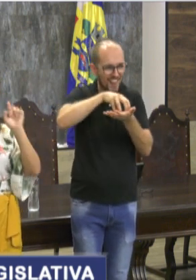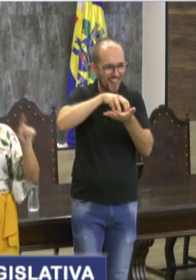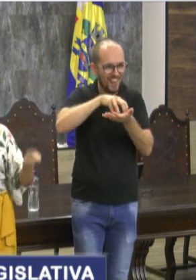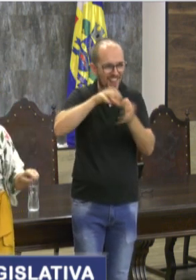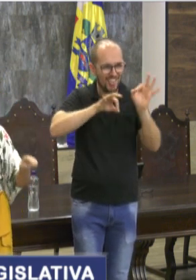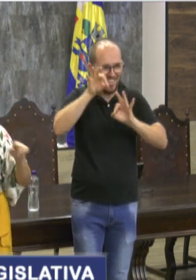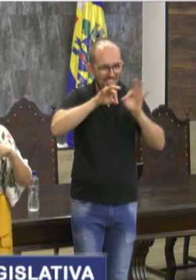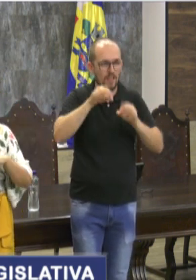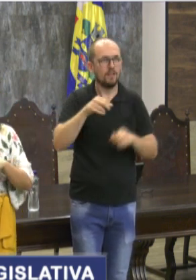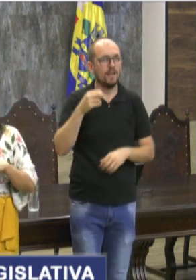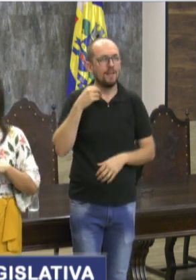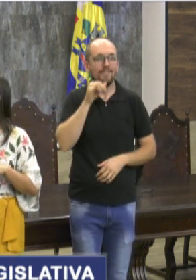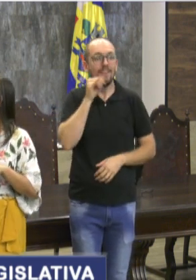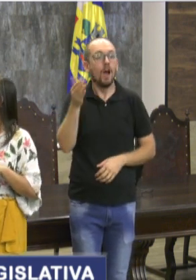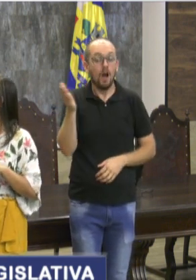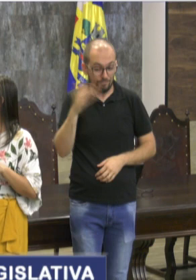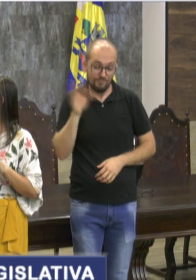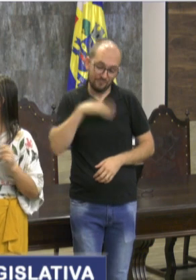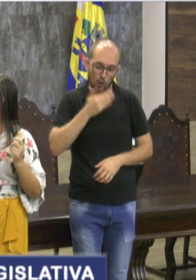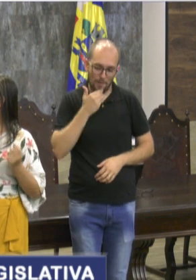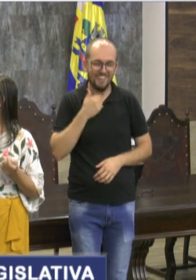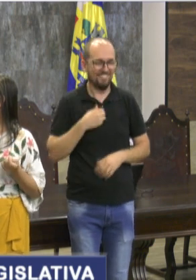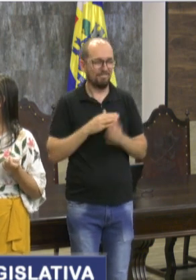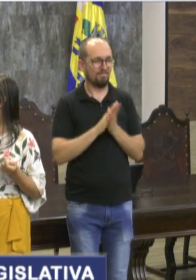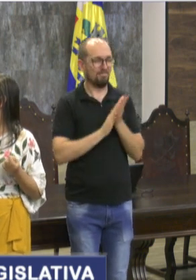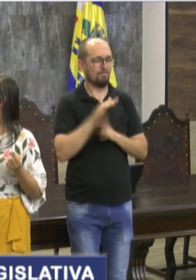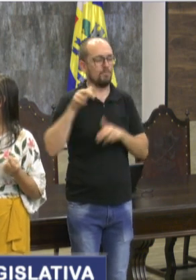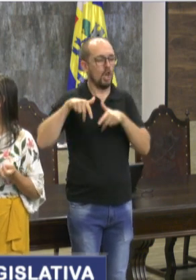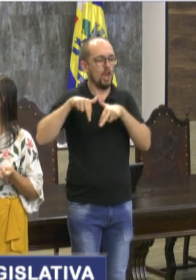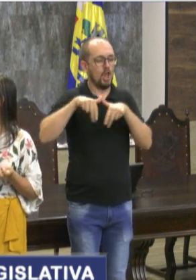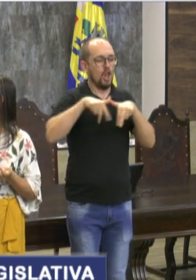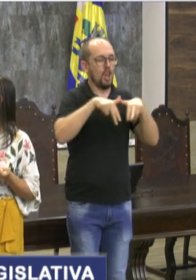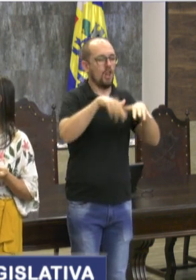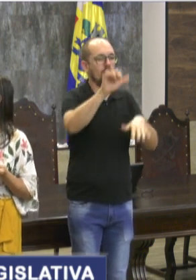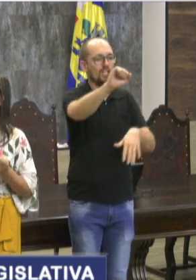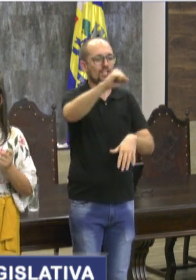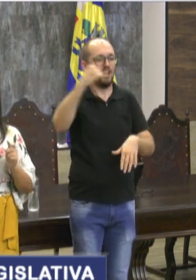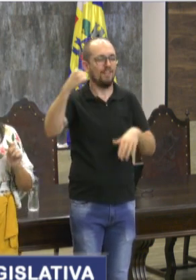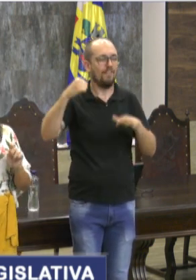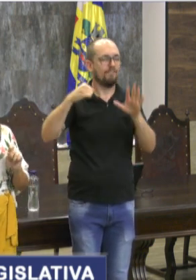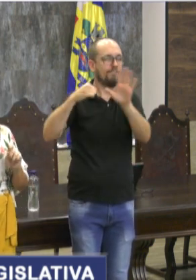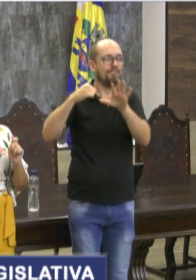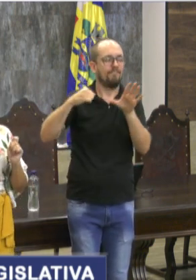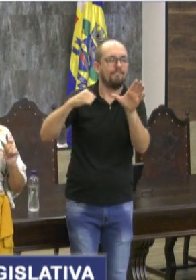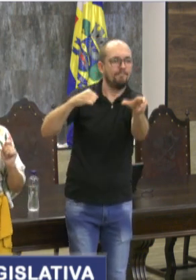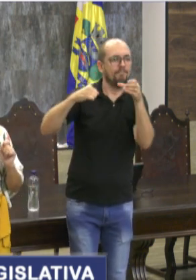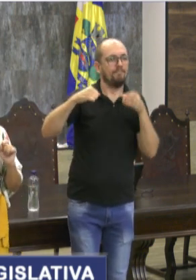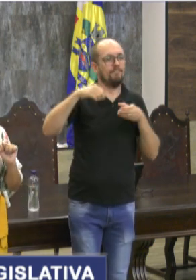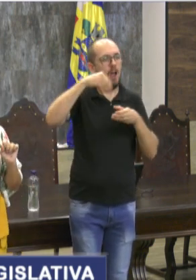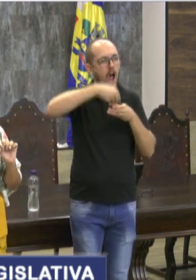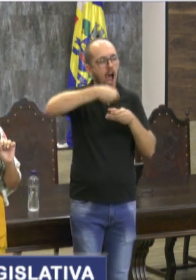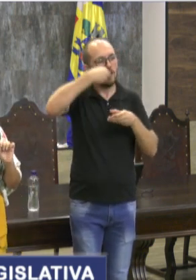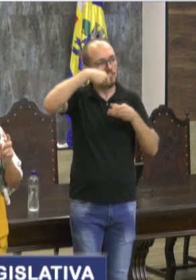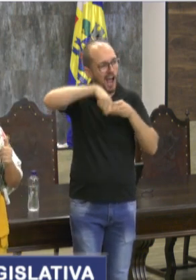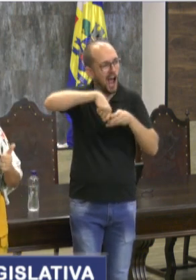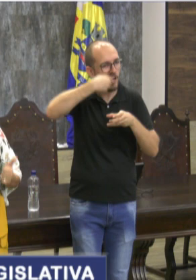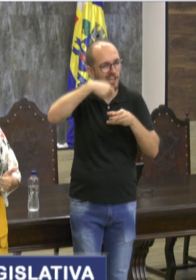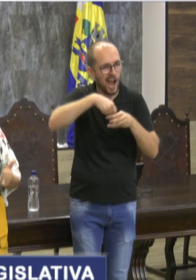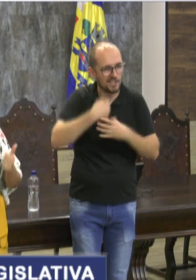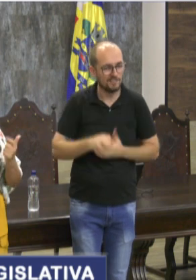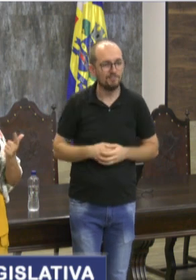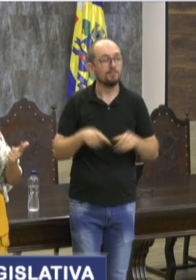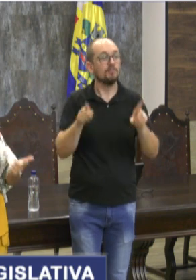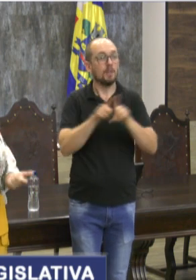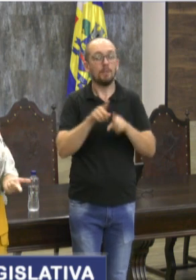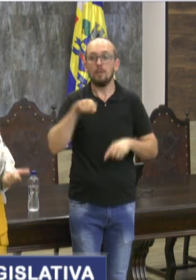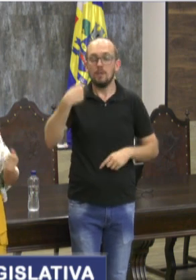que lá tem geladeira, né? A gente faz uma atividade de exploração no jardim, onde a gente trabalha, a gente compara o tamanho da